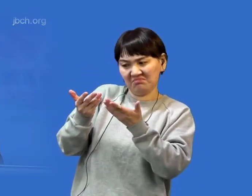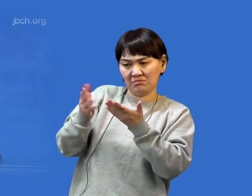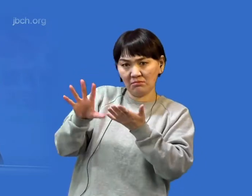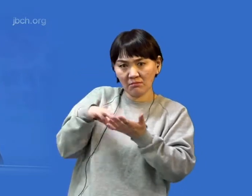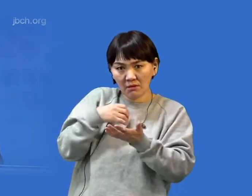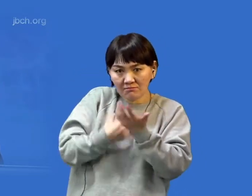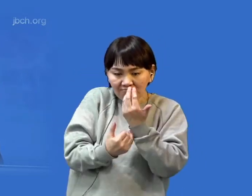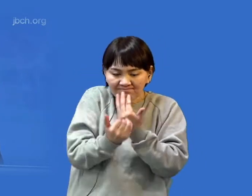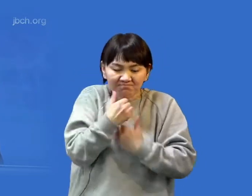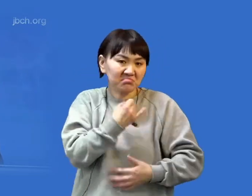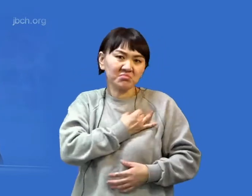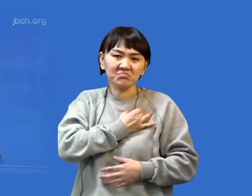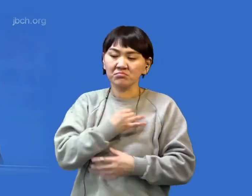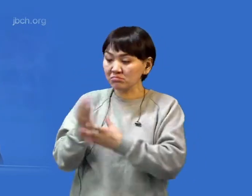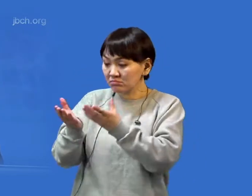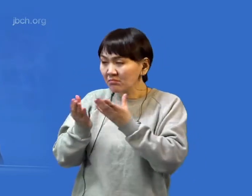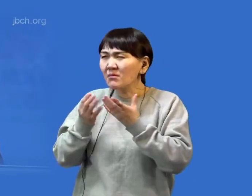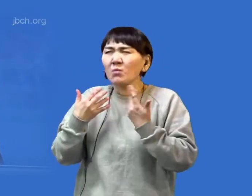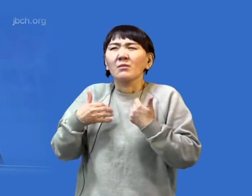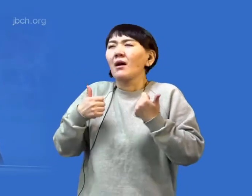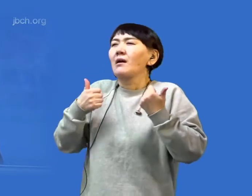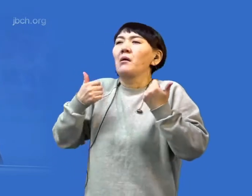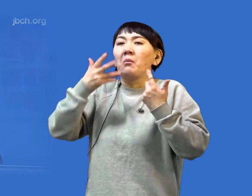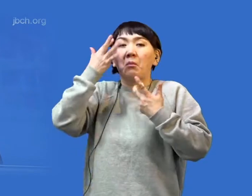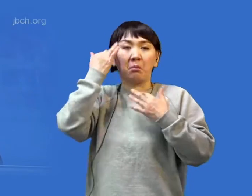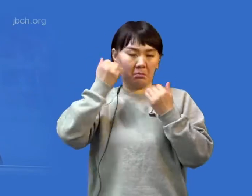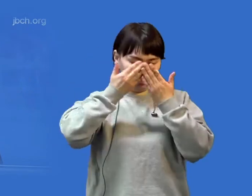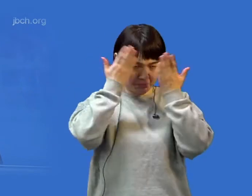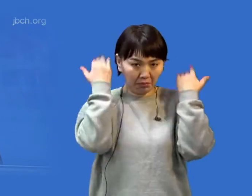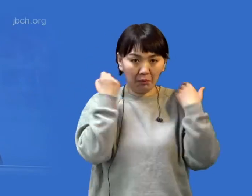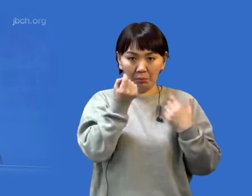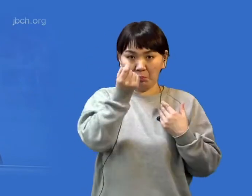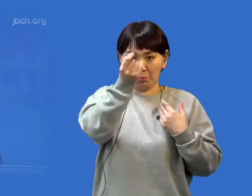итгээгүй. Яхан байж байгаа л дарахнаа ерөөсөө.